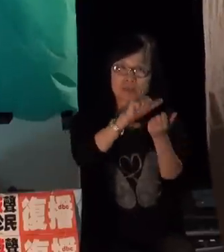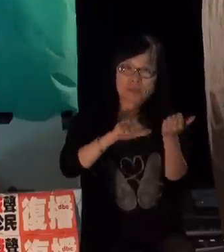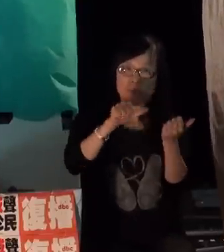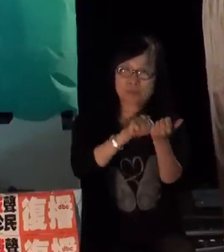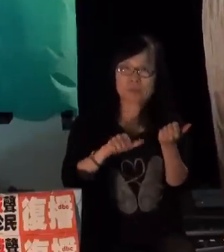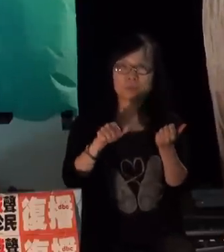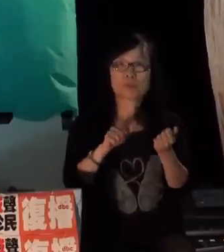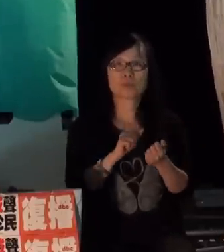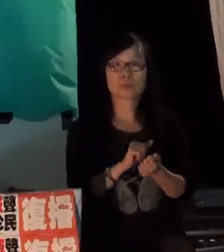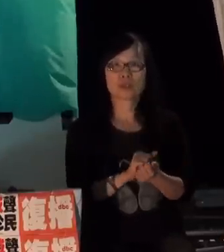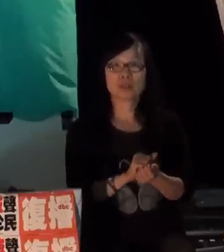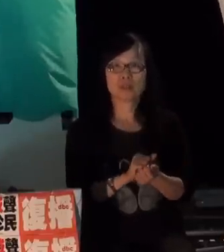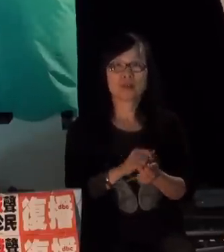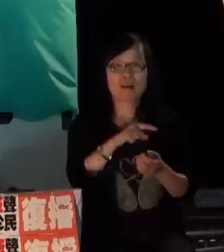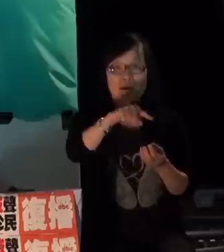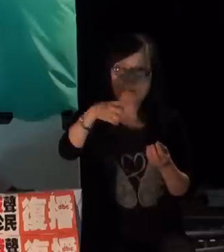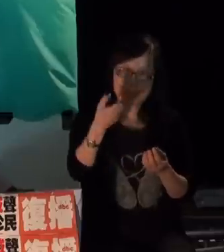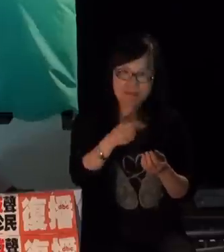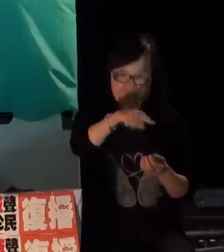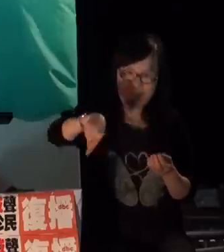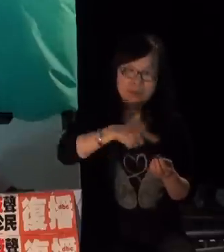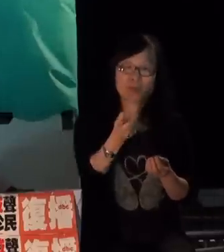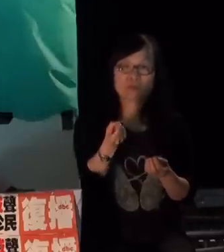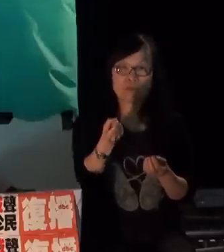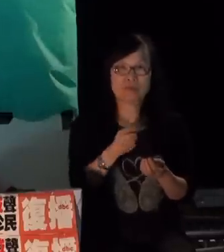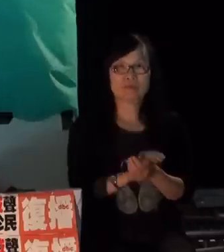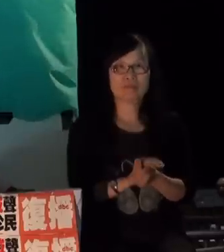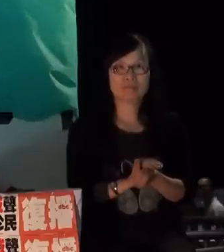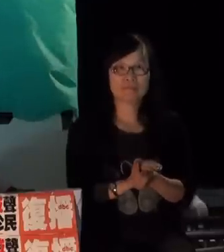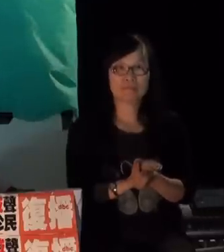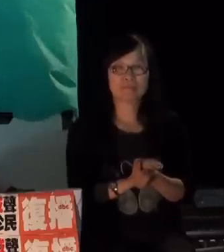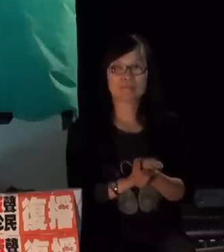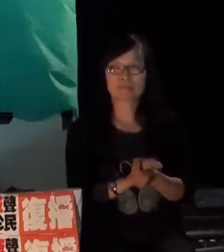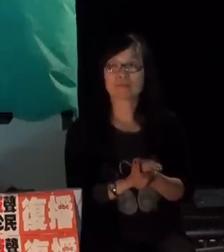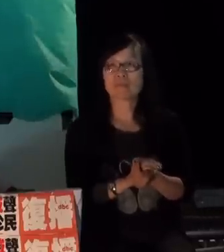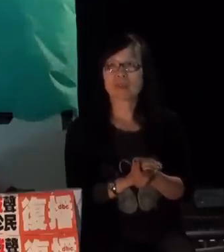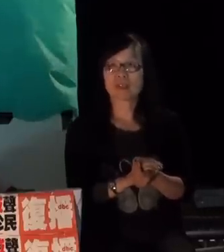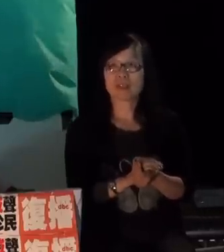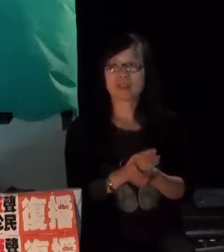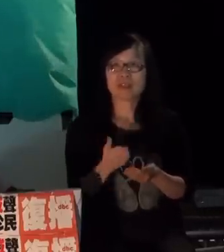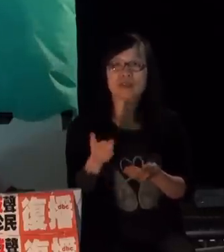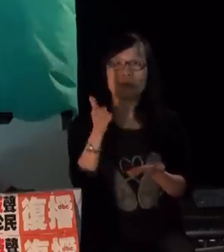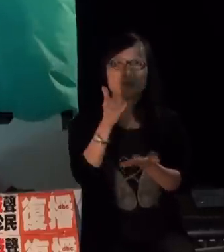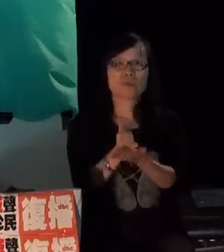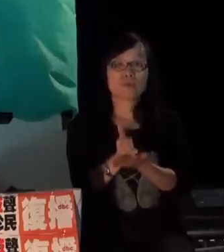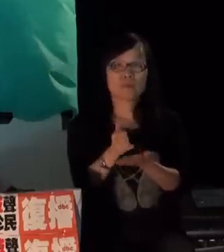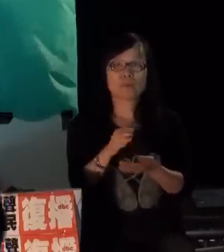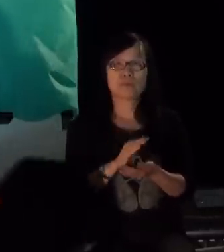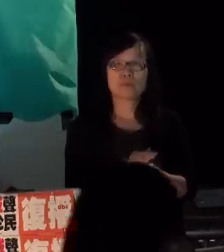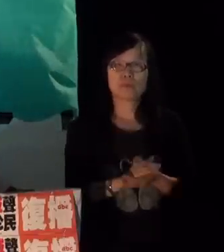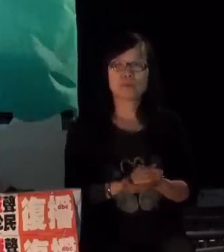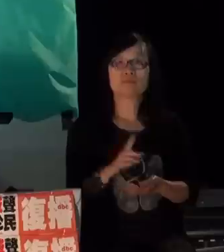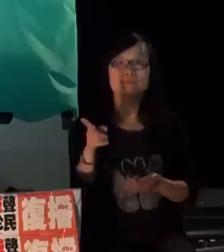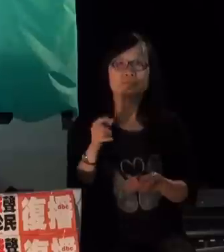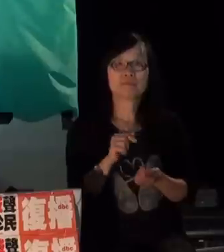係小圈子選舉產生噶嘛？係，係咪？咁佢坐得喺度，其實都係